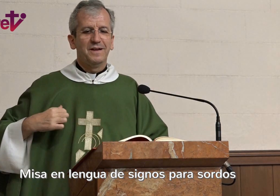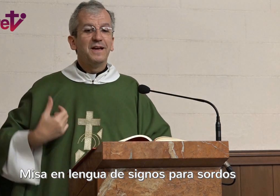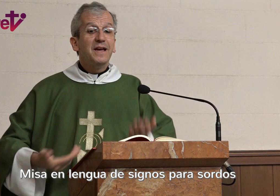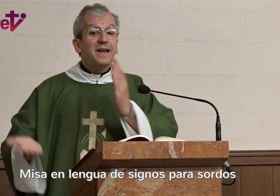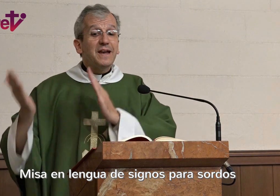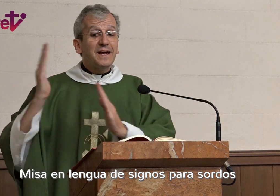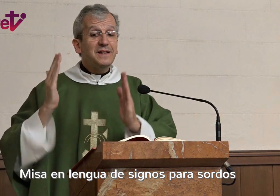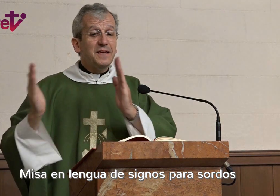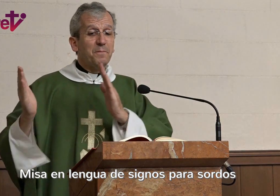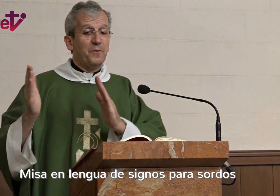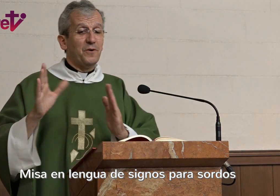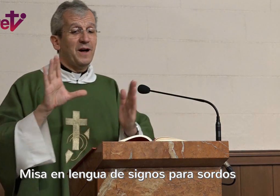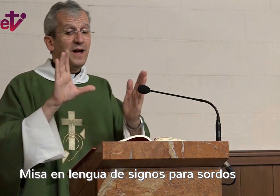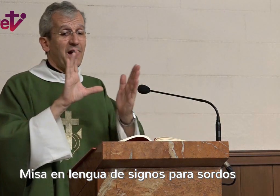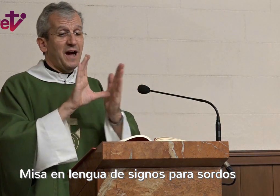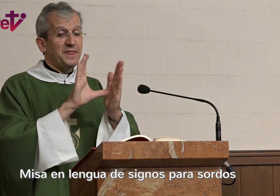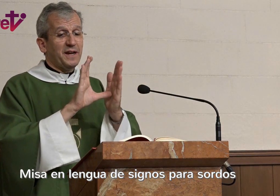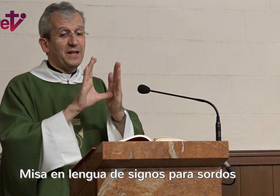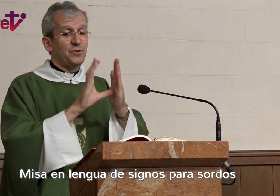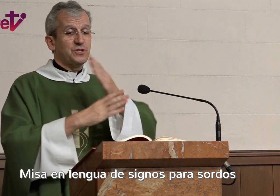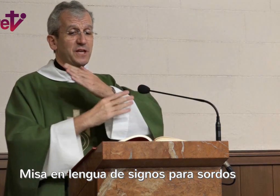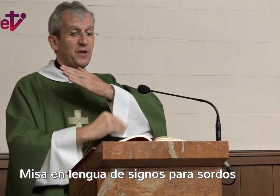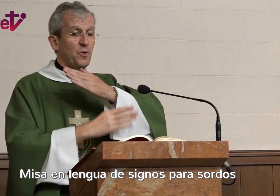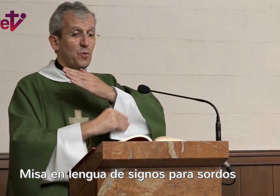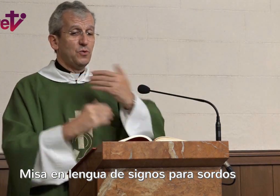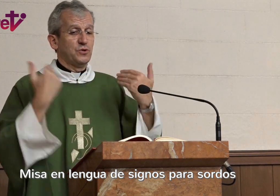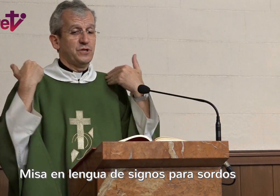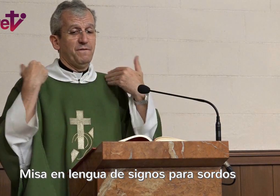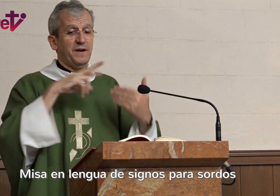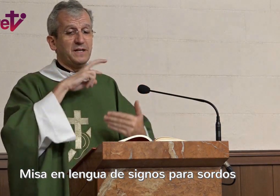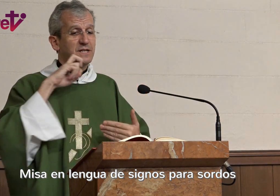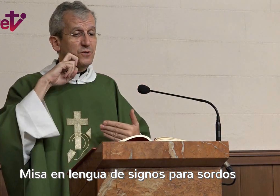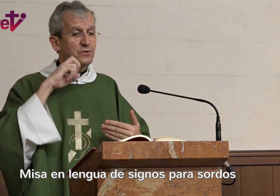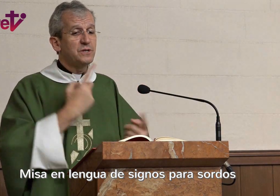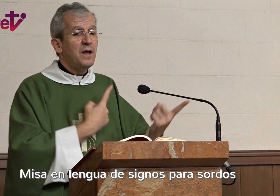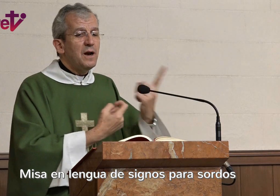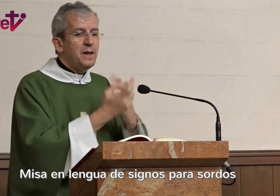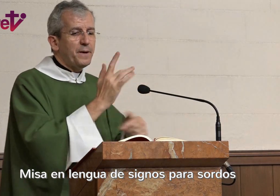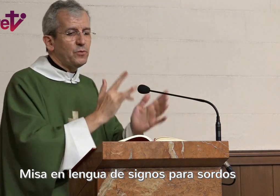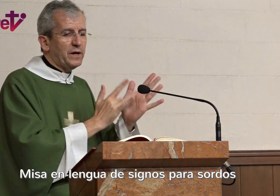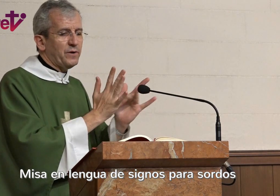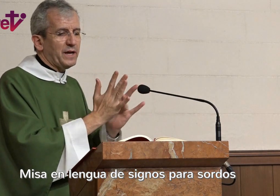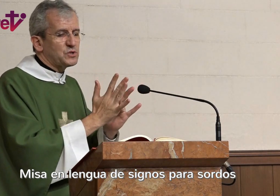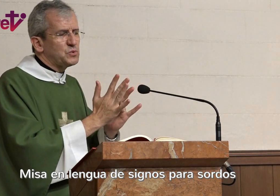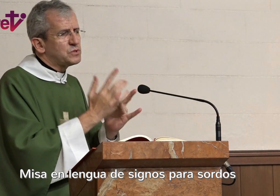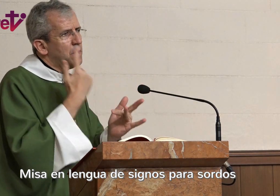En aquel tempo, acercándose unos fariseos, le preguntaron a Jesús